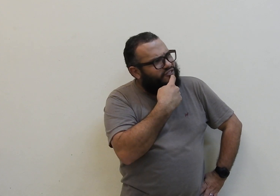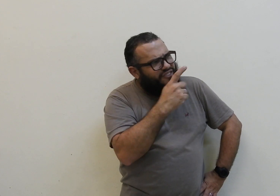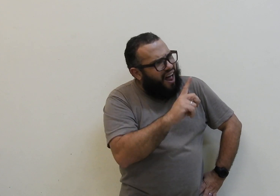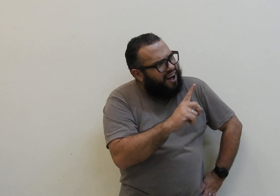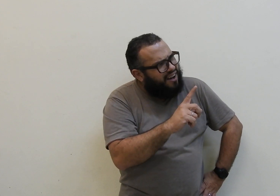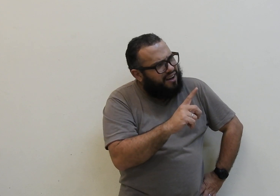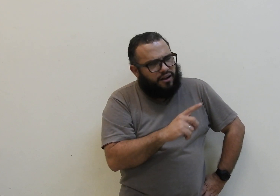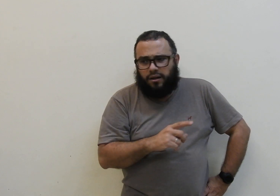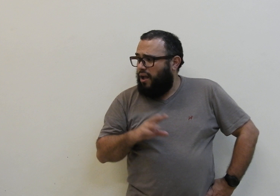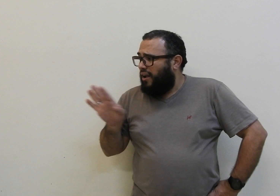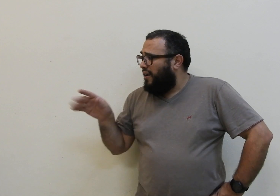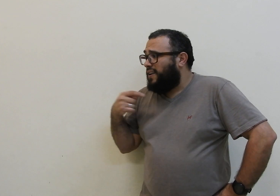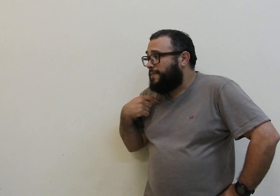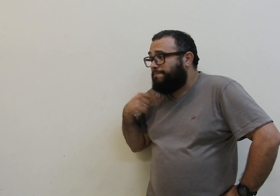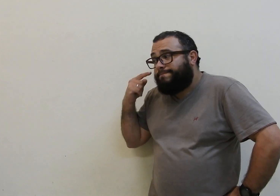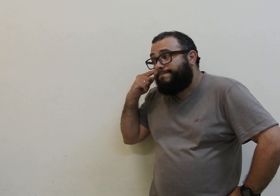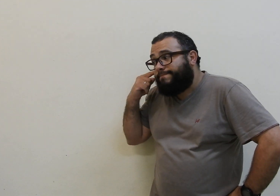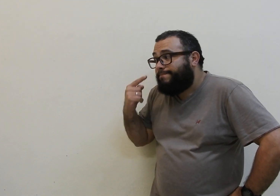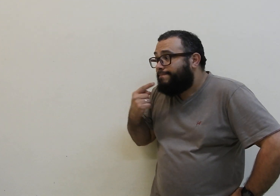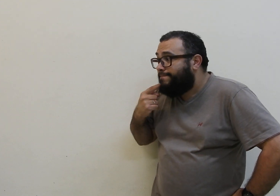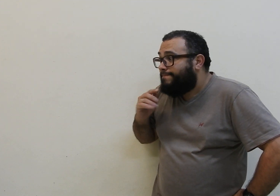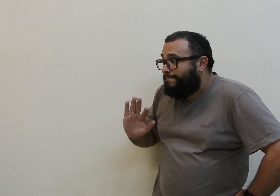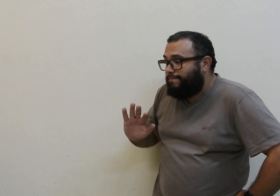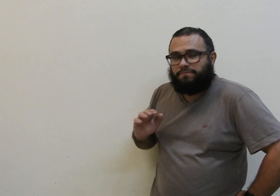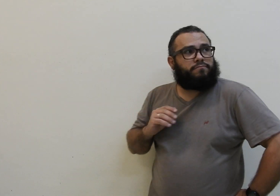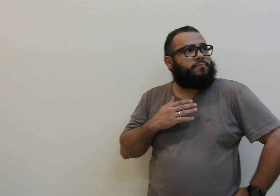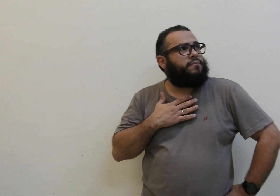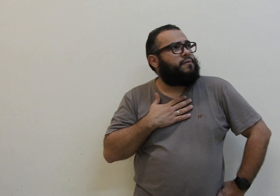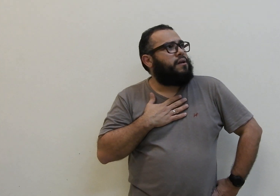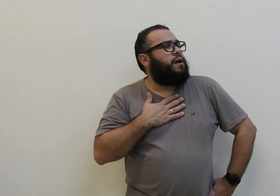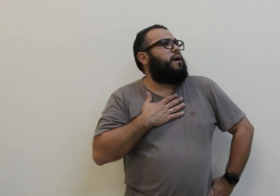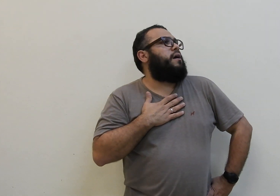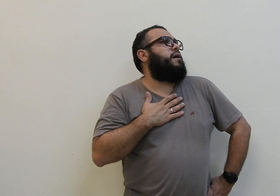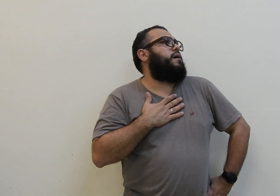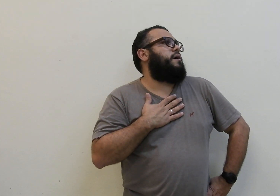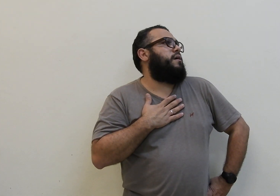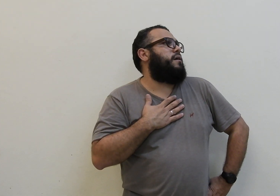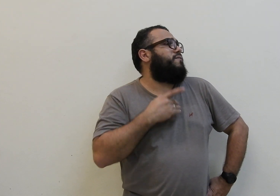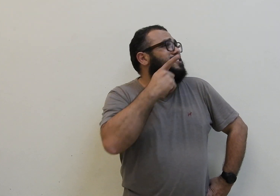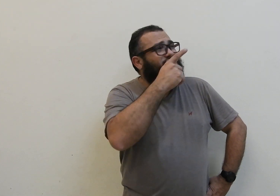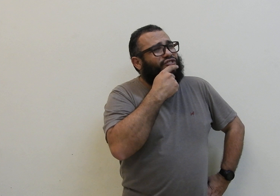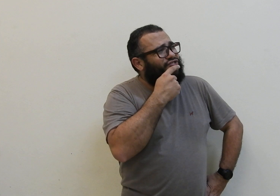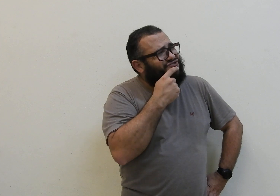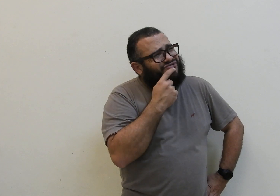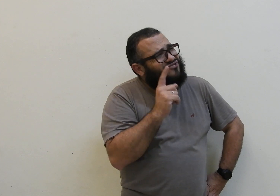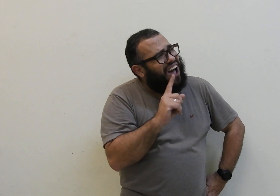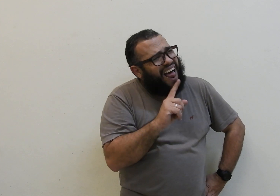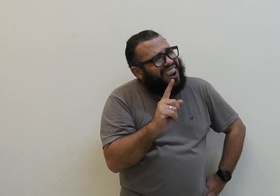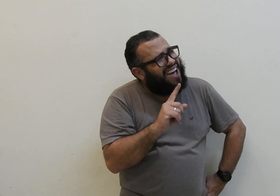ouve? Não fala? Ela disse, não, eu sou surda. E aí a senhora disse, não